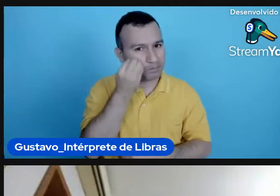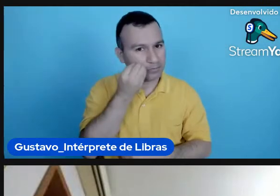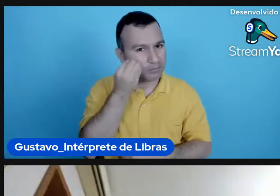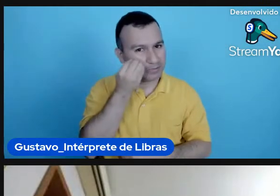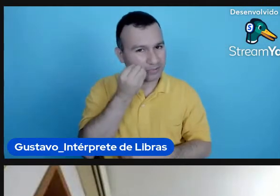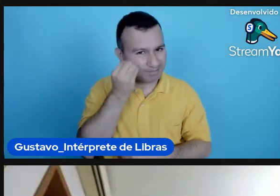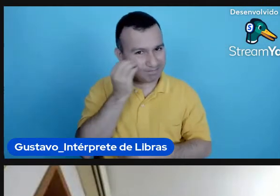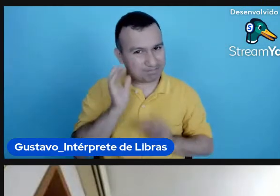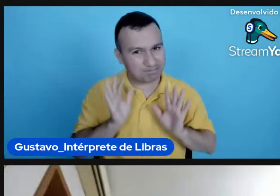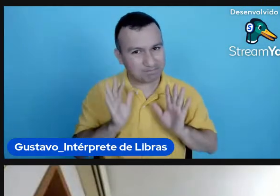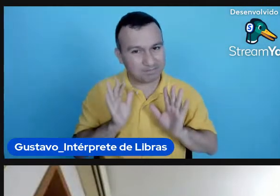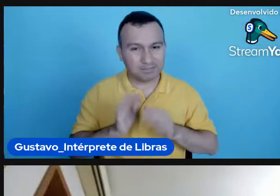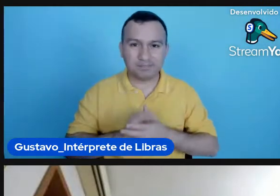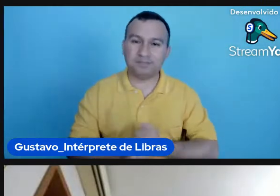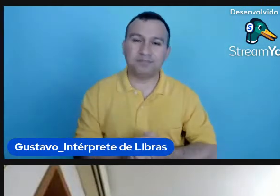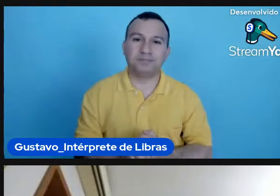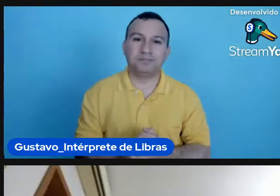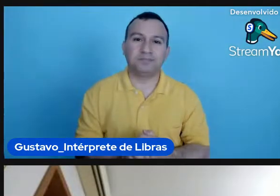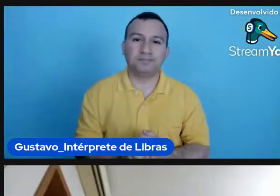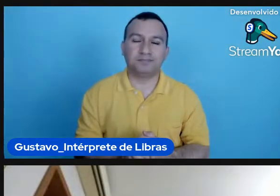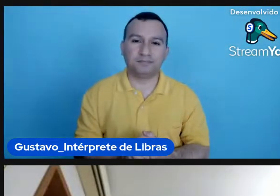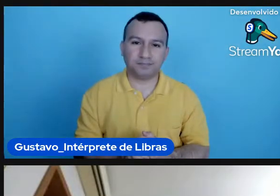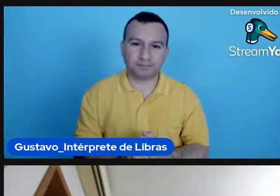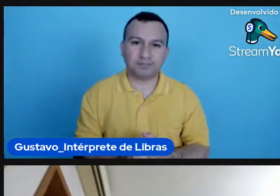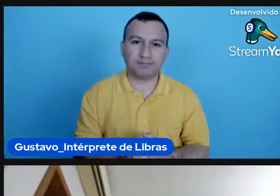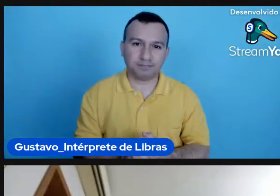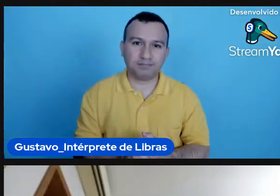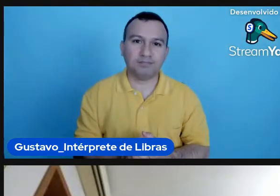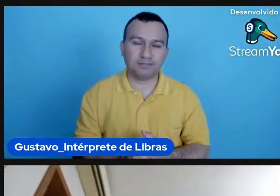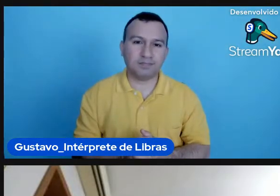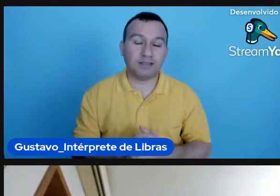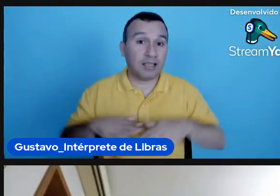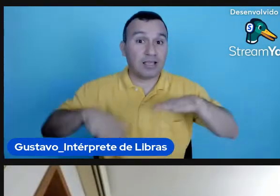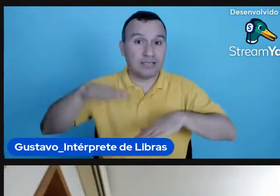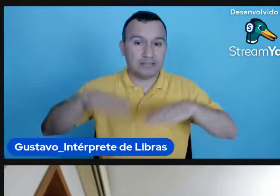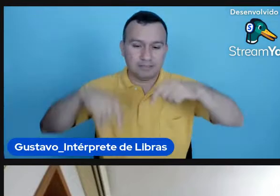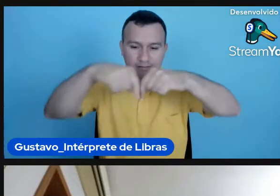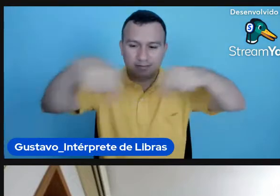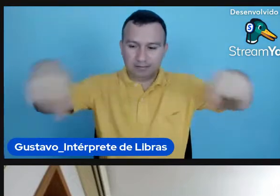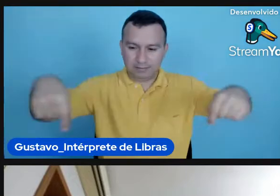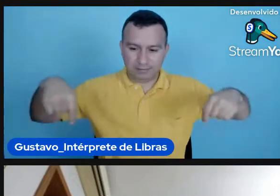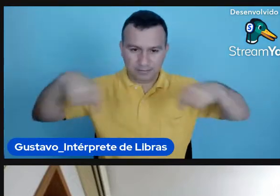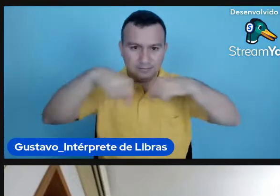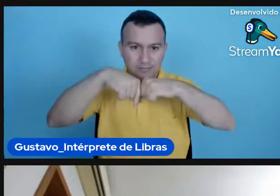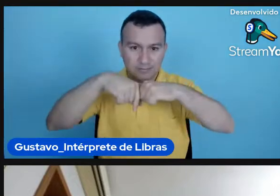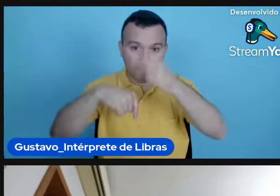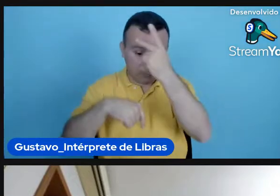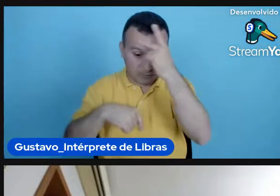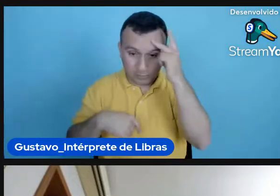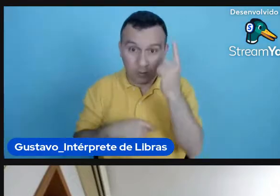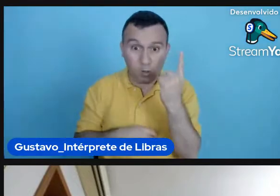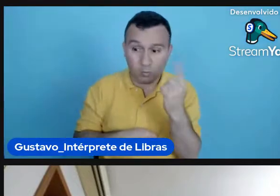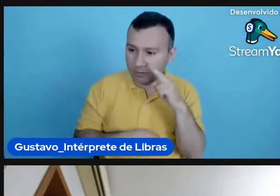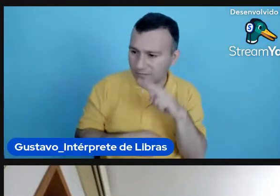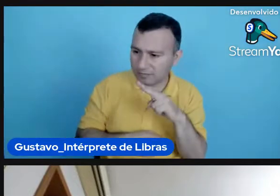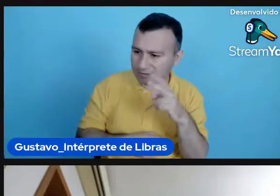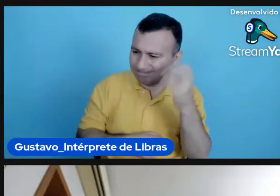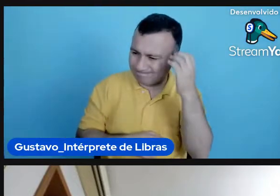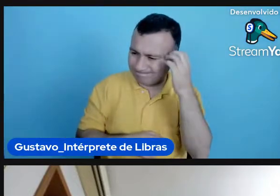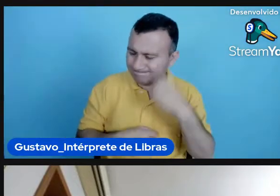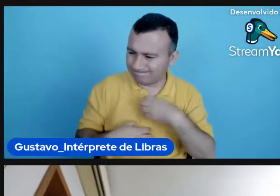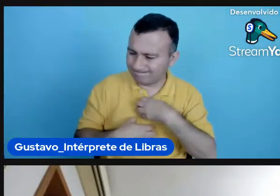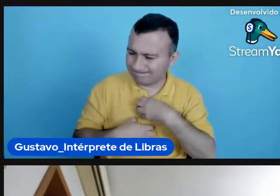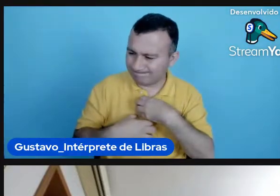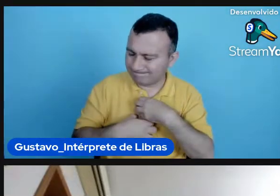da turma, se comove e vai fazer uma parceria. Ou ele é chamado, né? Ele se sente